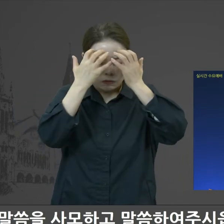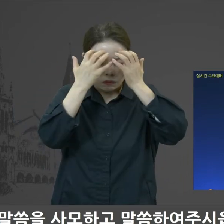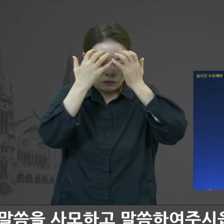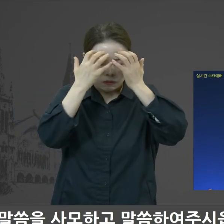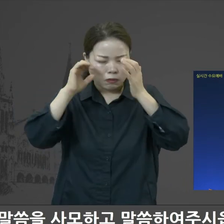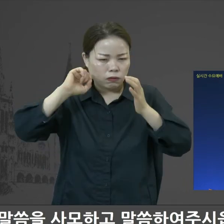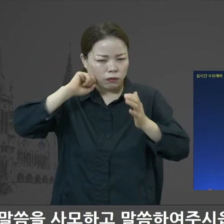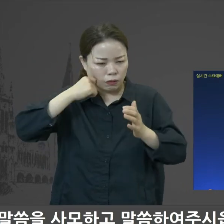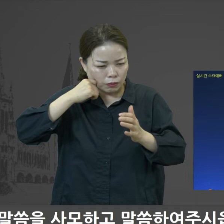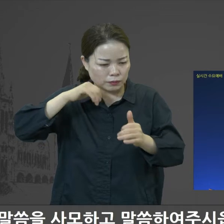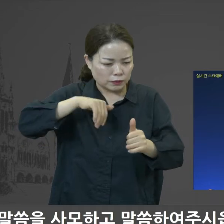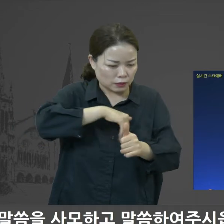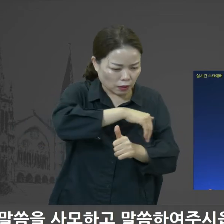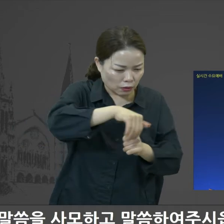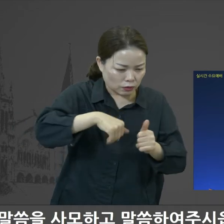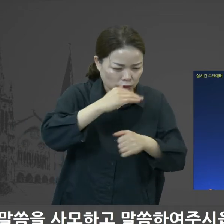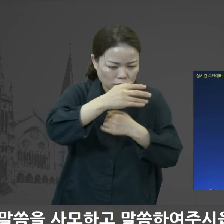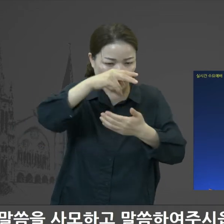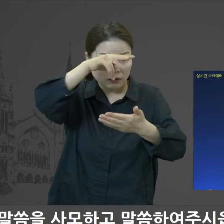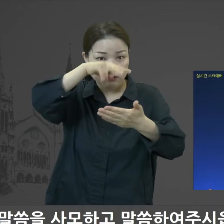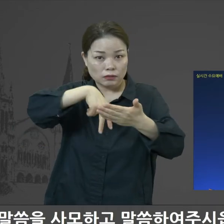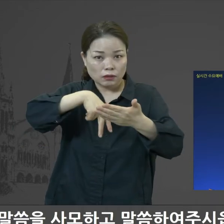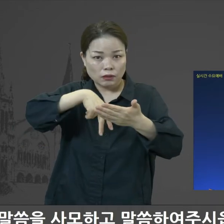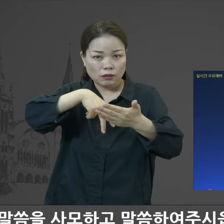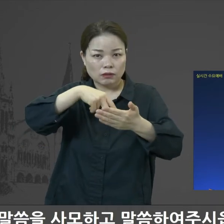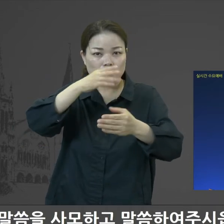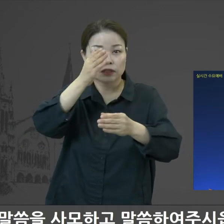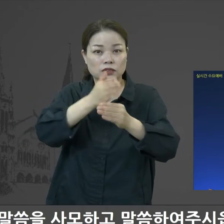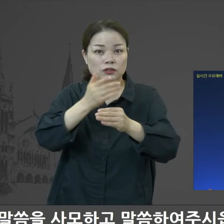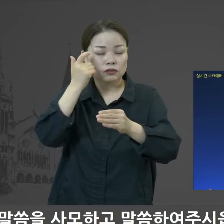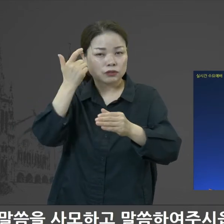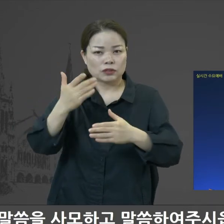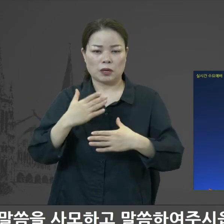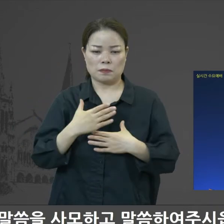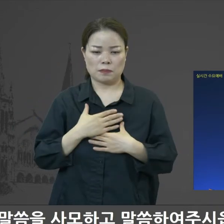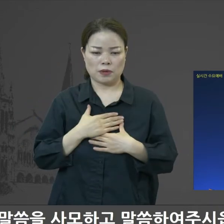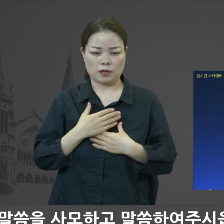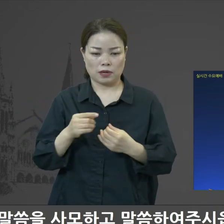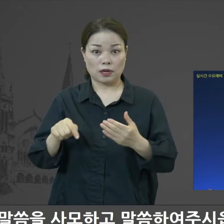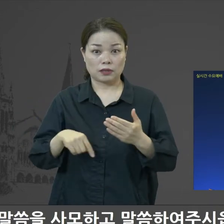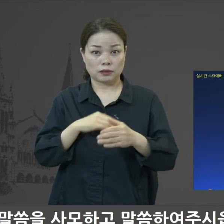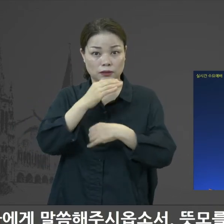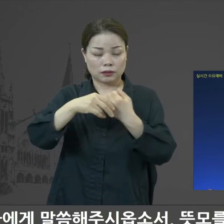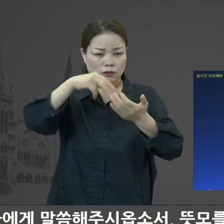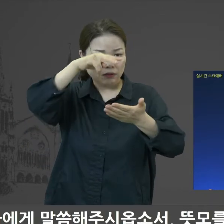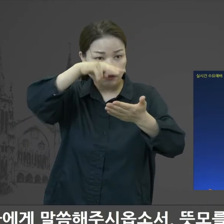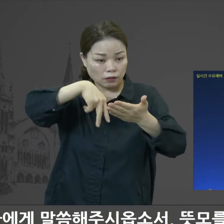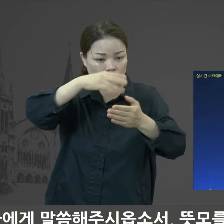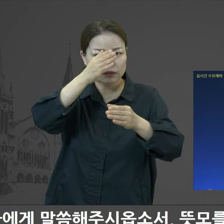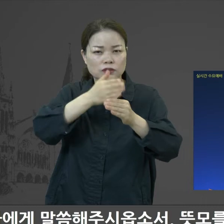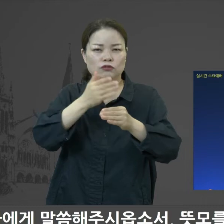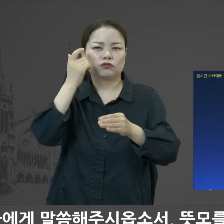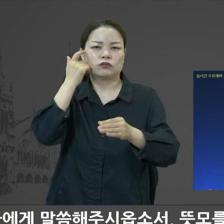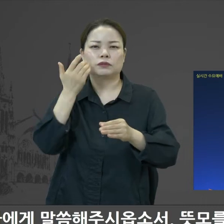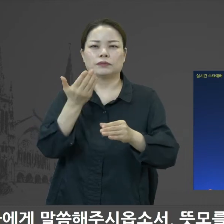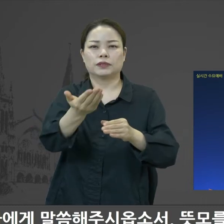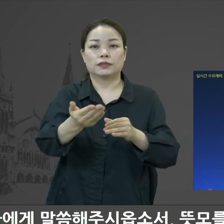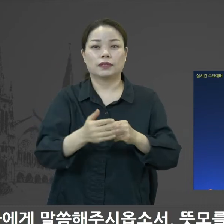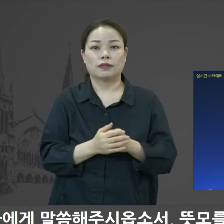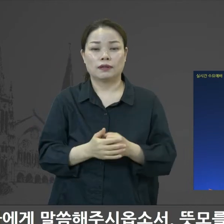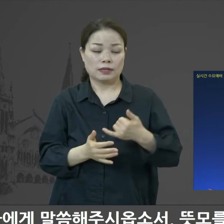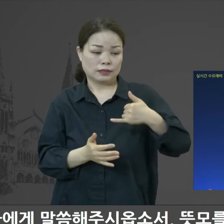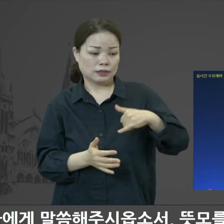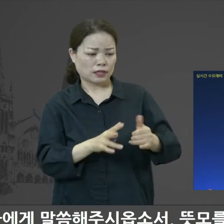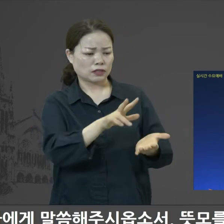성도님 계시면서 성경 통독하고 계십니까? 아니면 평안함 속에서 통독하고 계십니까? 아니면